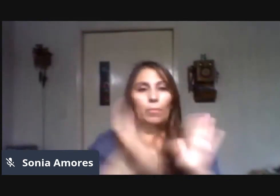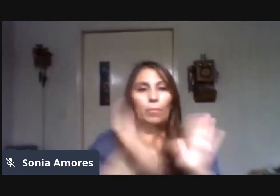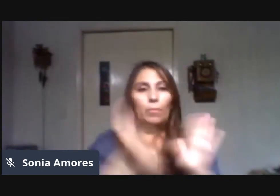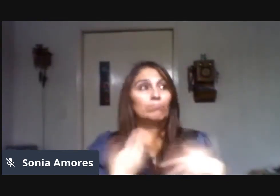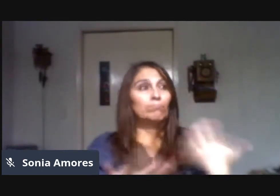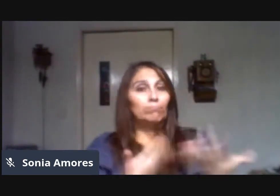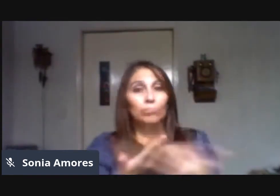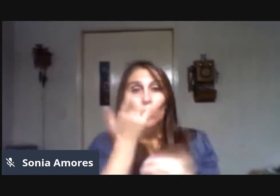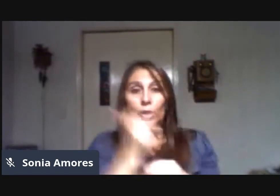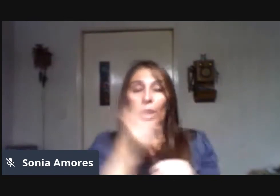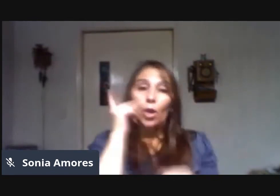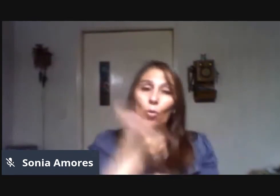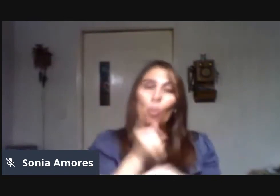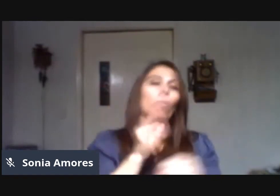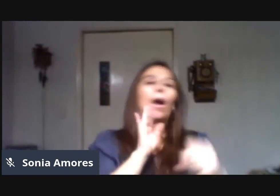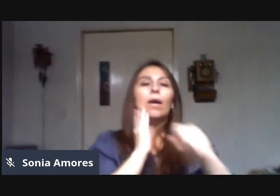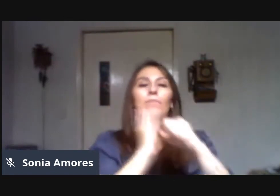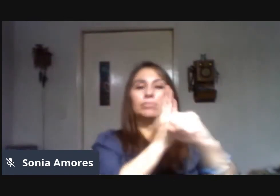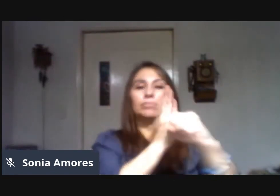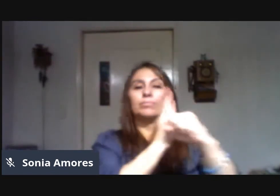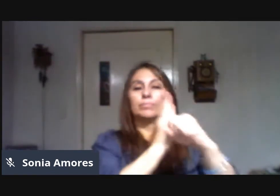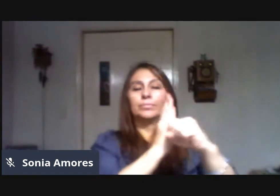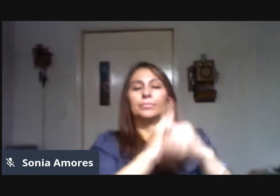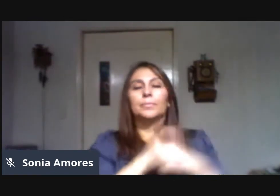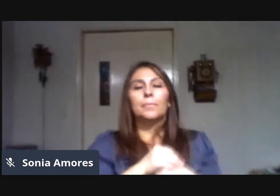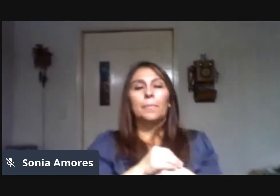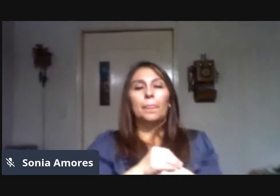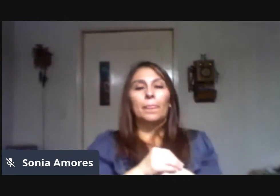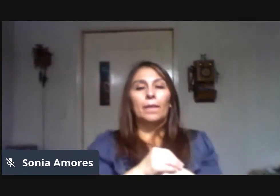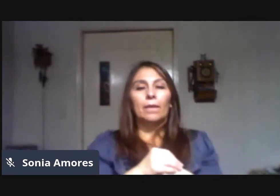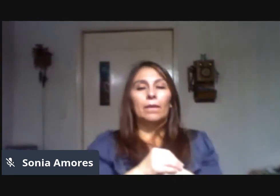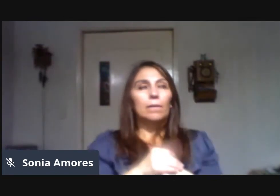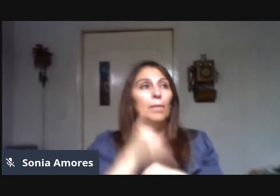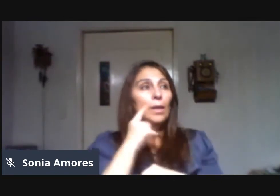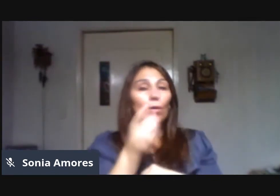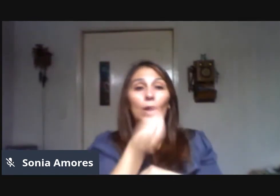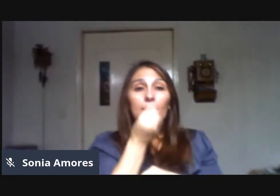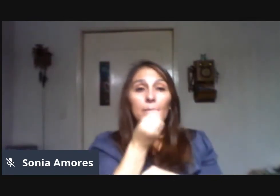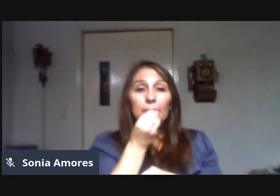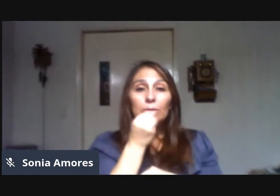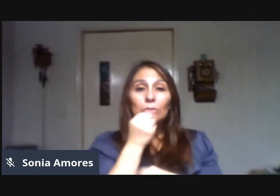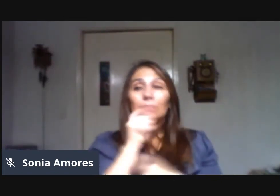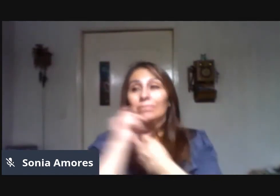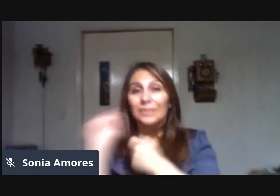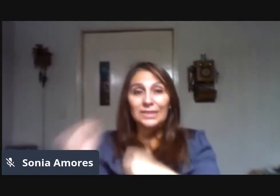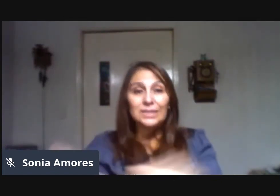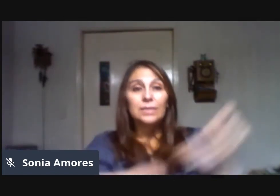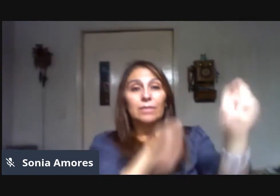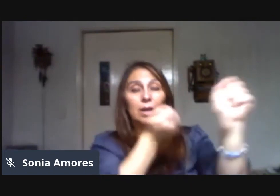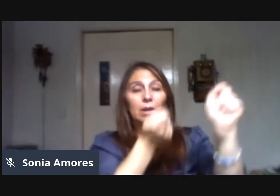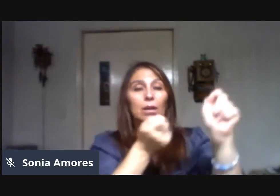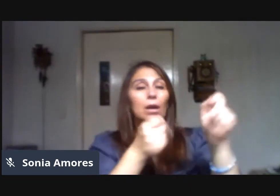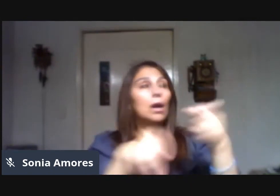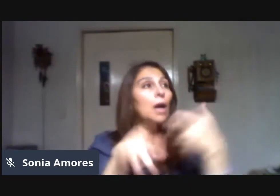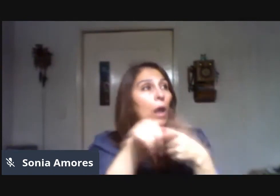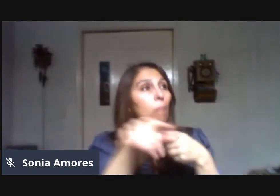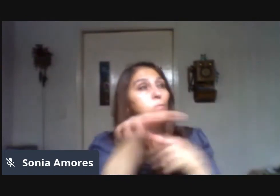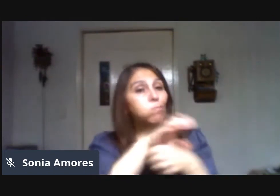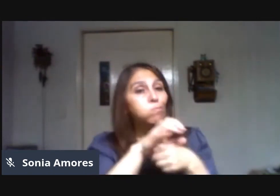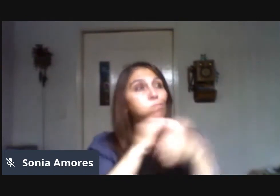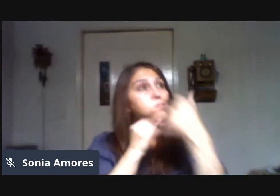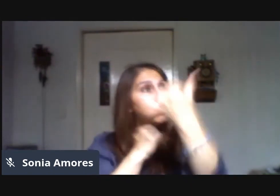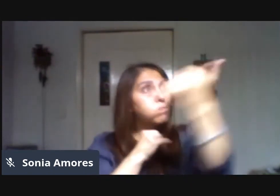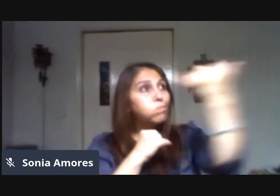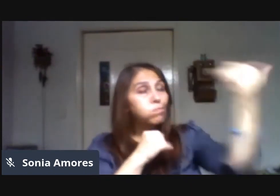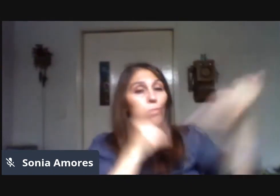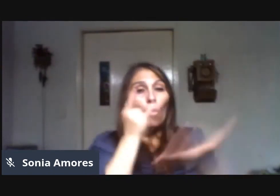La entrega de mercados para intentar satisfacer la demanda de alimentos que tienen las poblaciones más empobrecidas de la ciudad